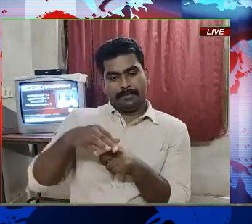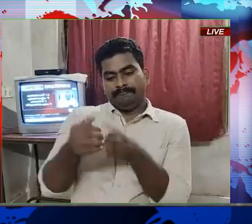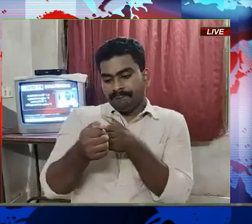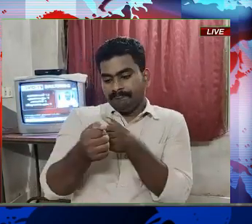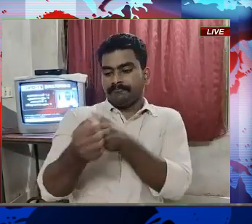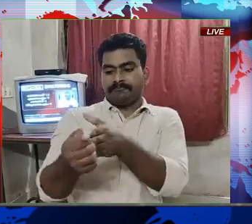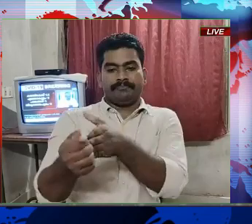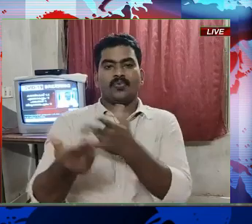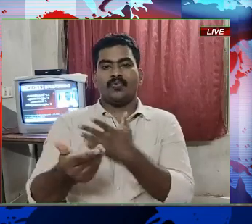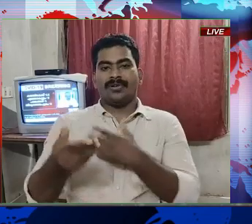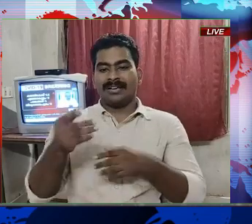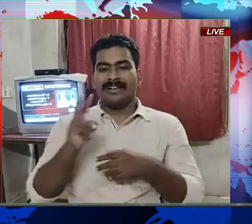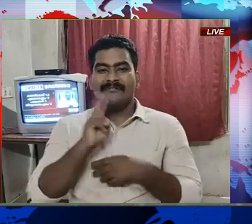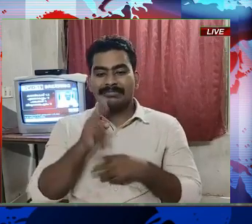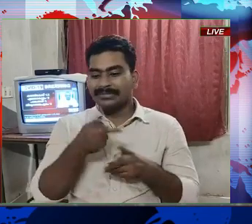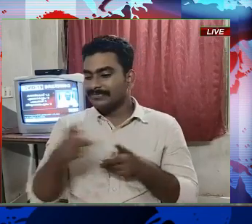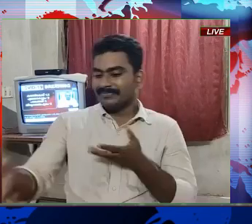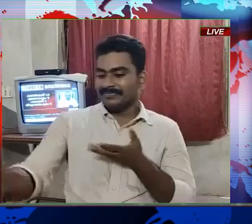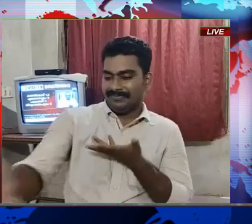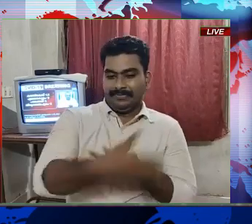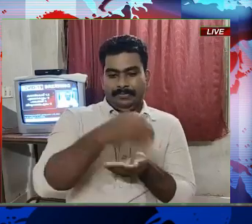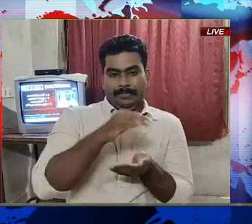എടുക്കേണ്ടതായിട്ടുണ്ട്.